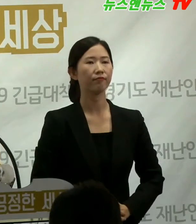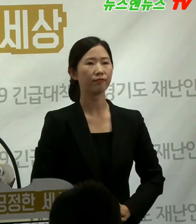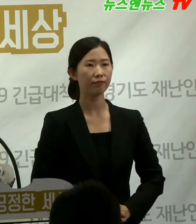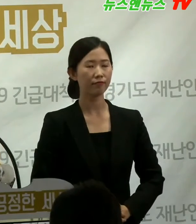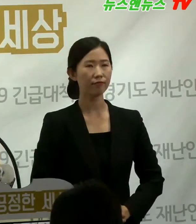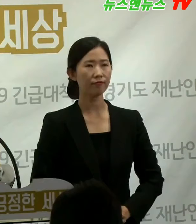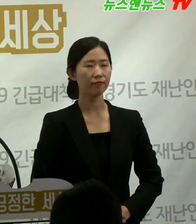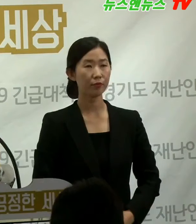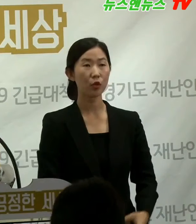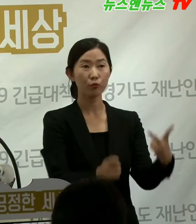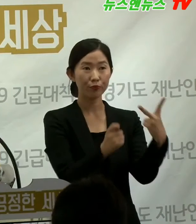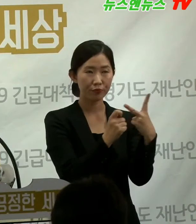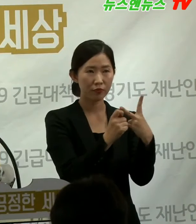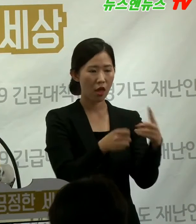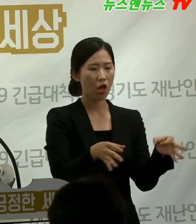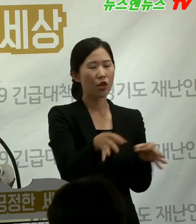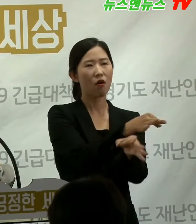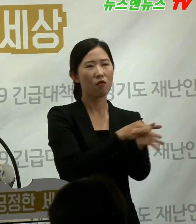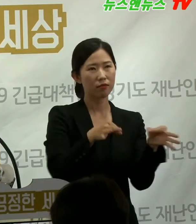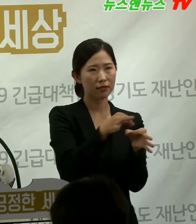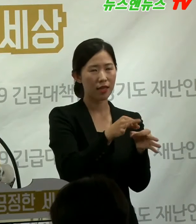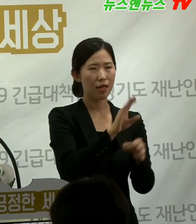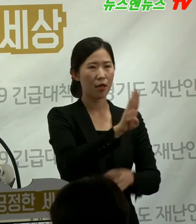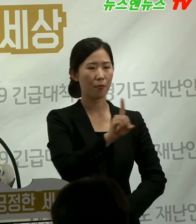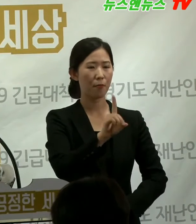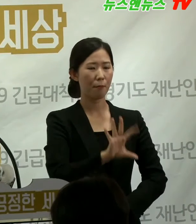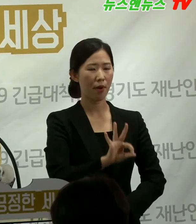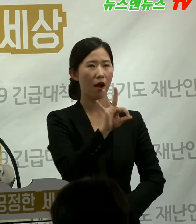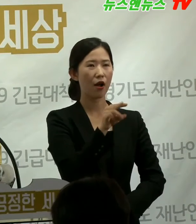둘째, 경제방역에도 집중하겠습니다.